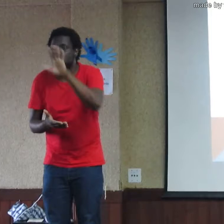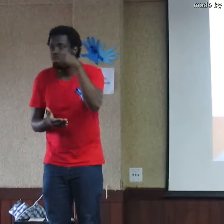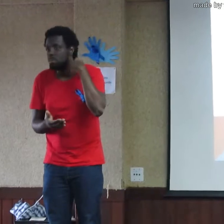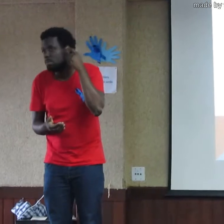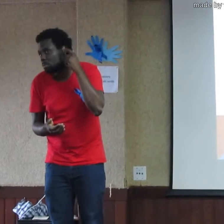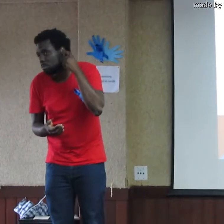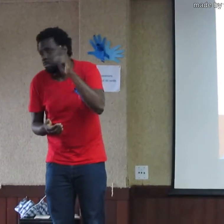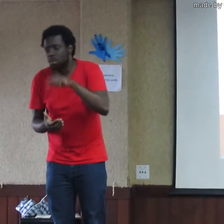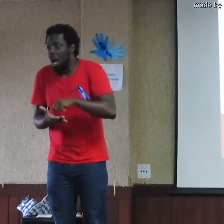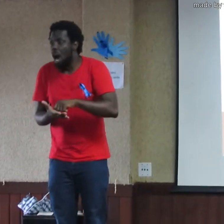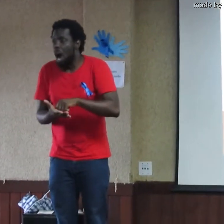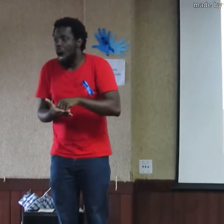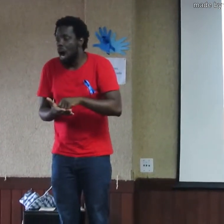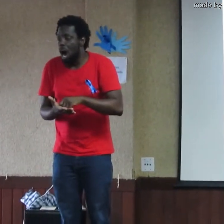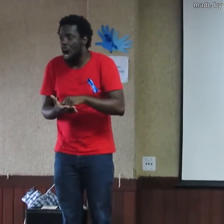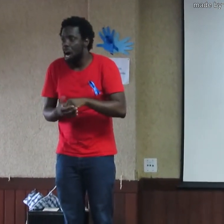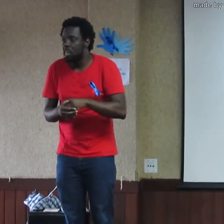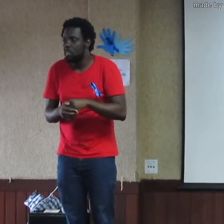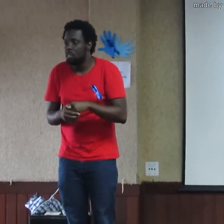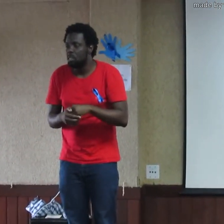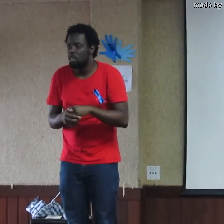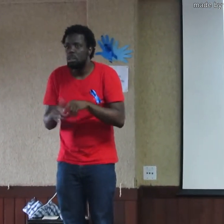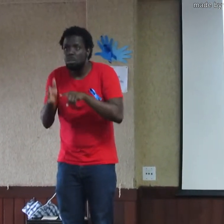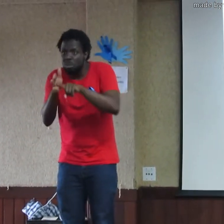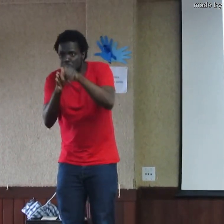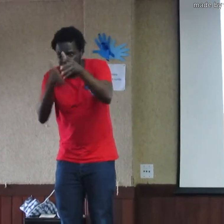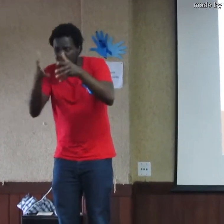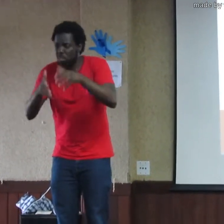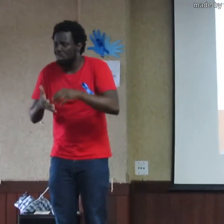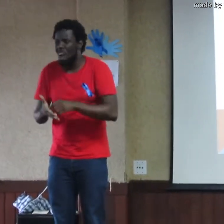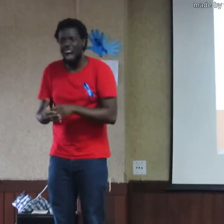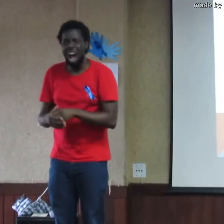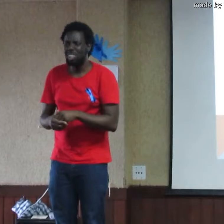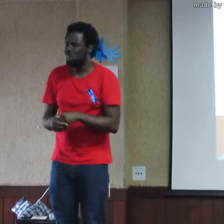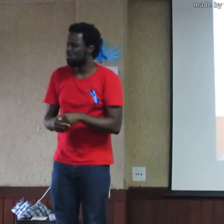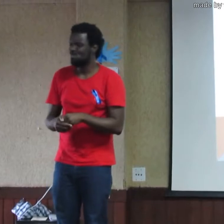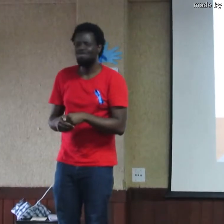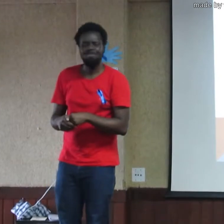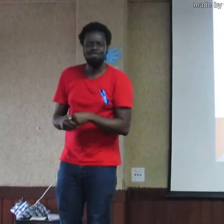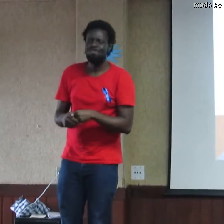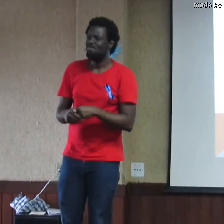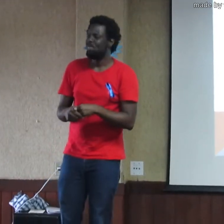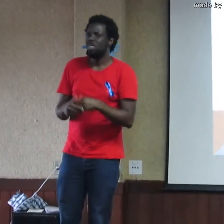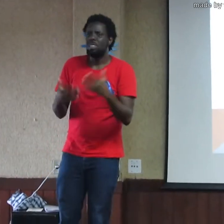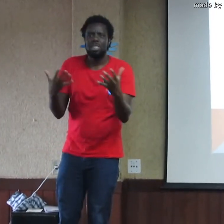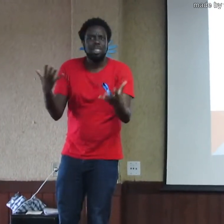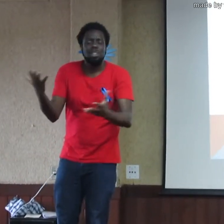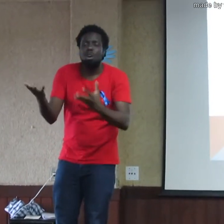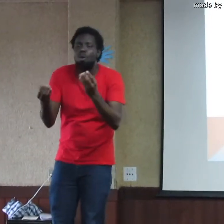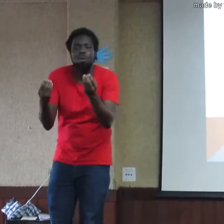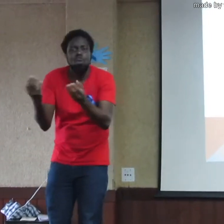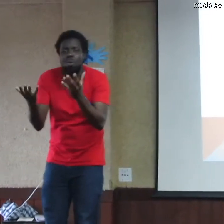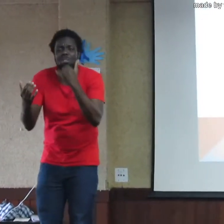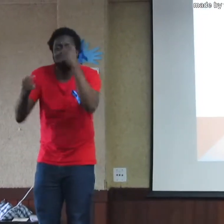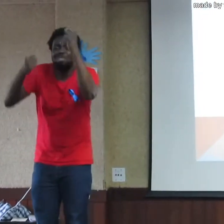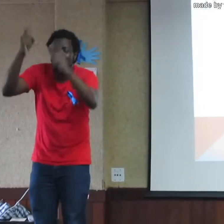esse atendimento. E aí, quando enfim consegue fazer, o médico começa a escrever, a gente